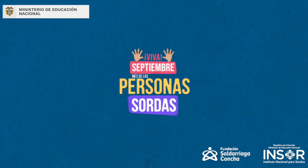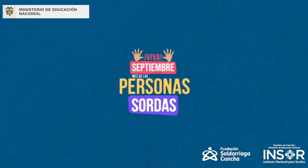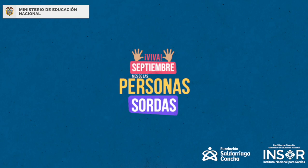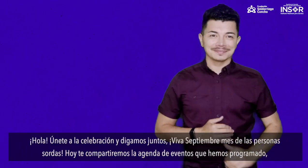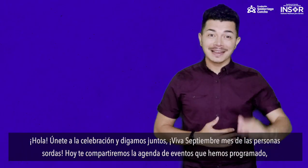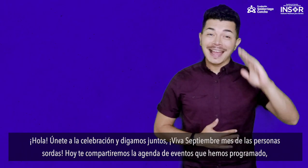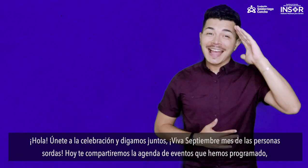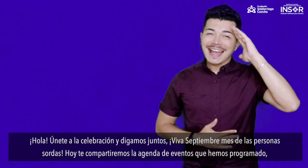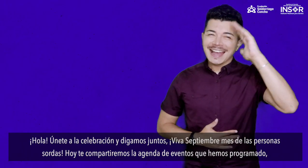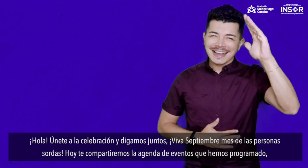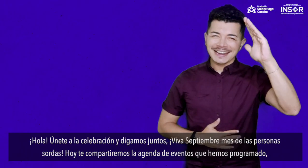Hola.